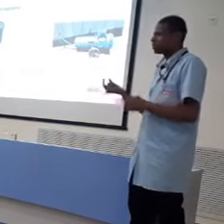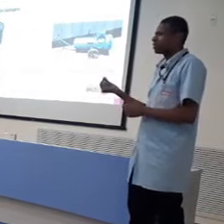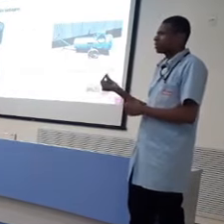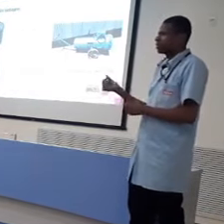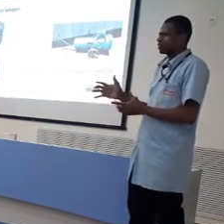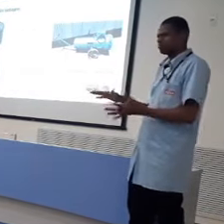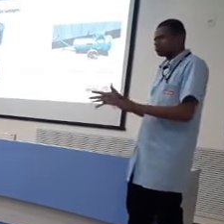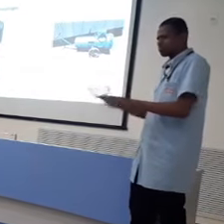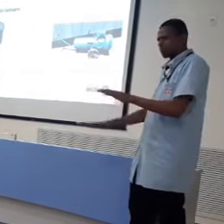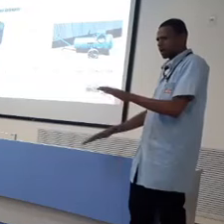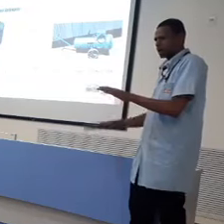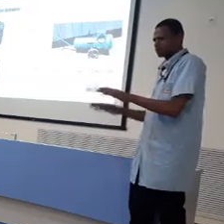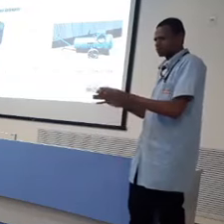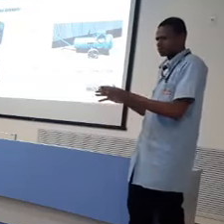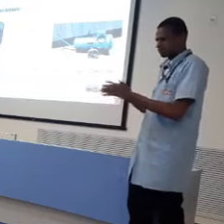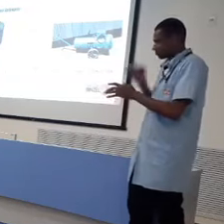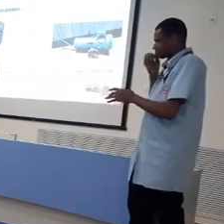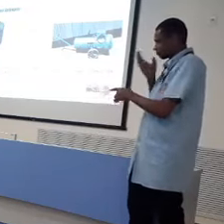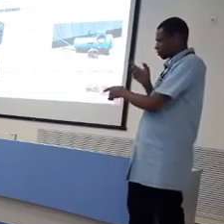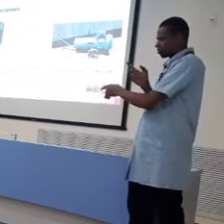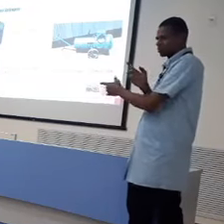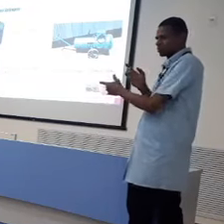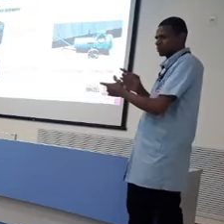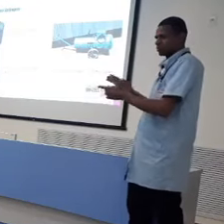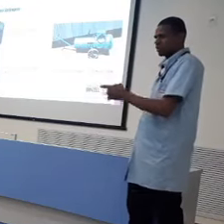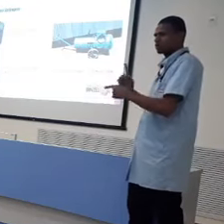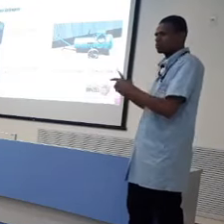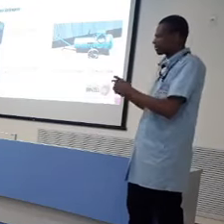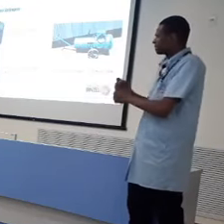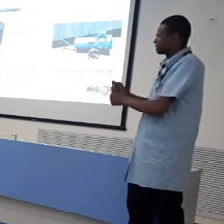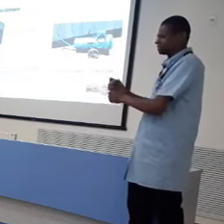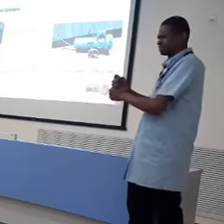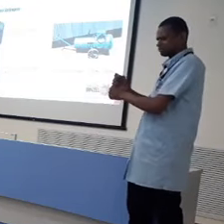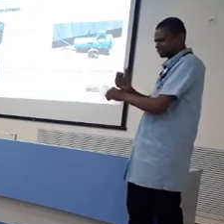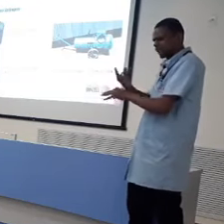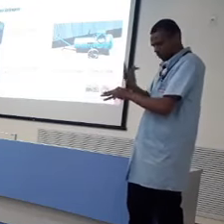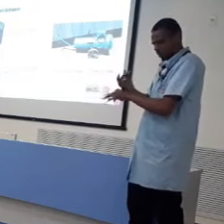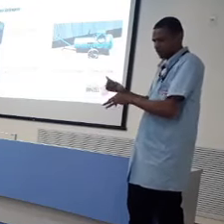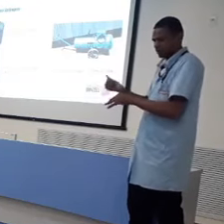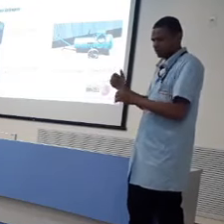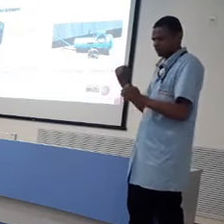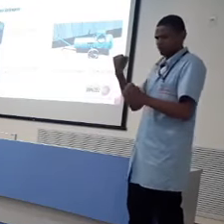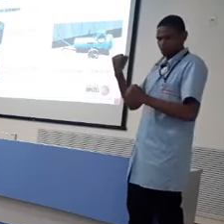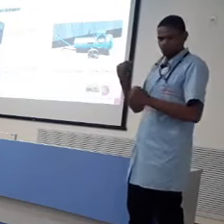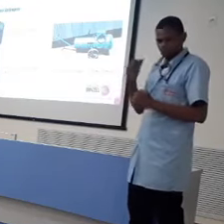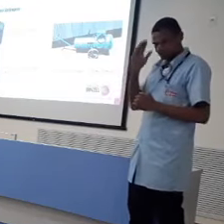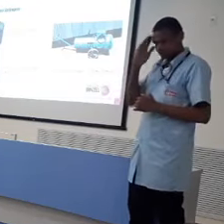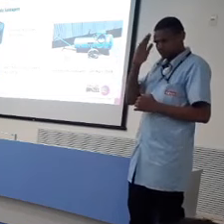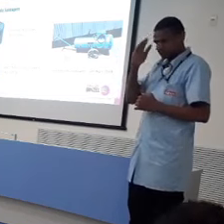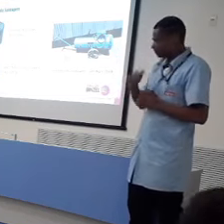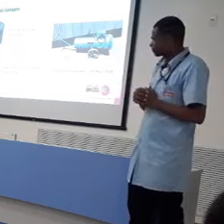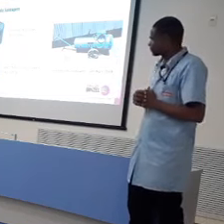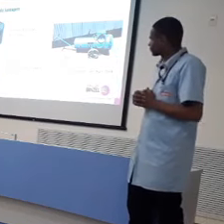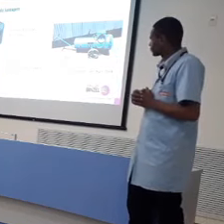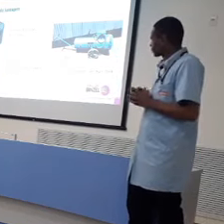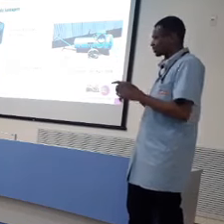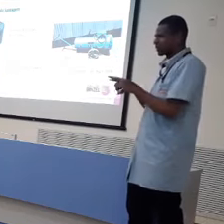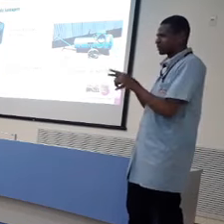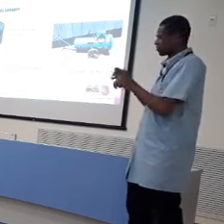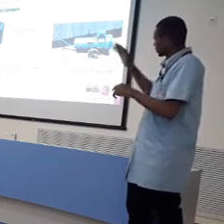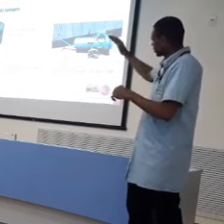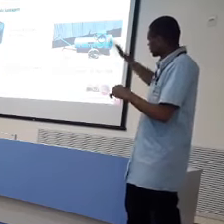relativamente baixo. É um investimento baixo que você está fazendo com esse equipamento. Também